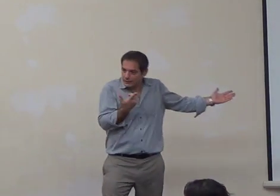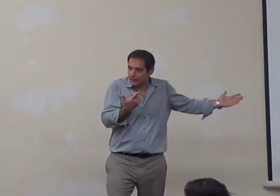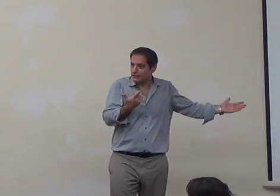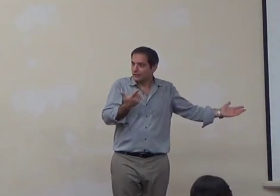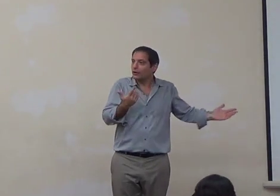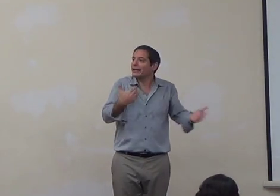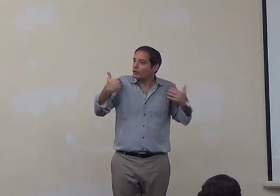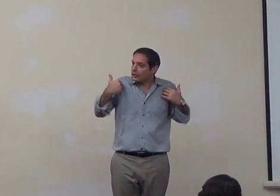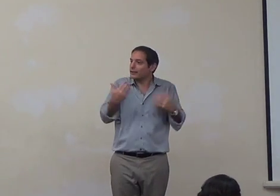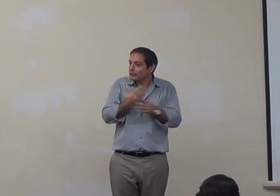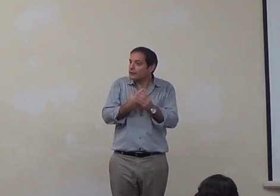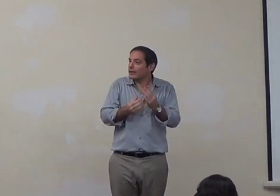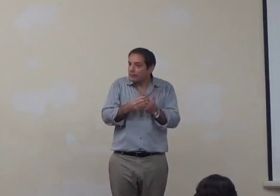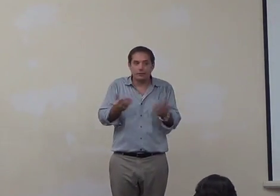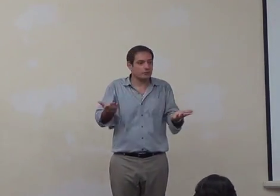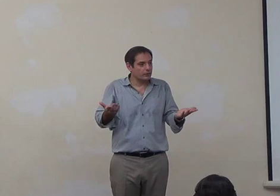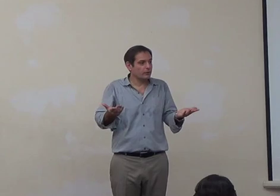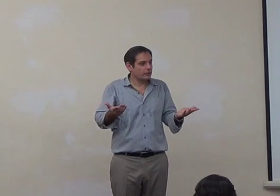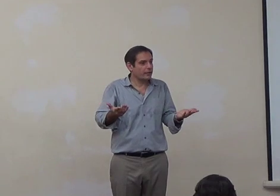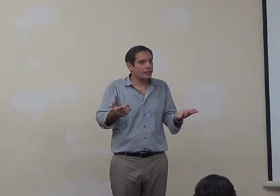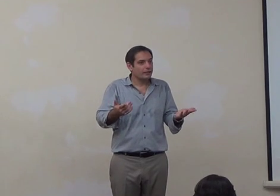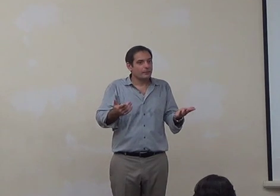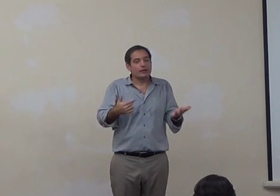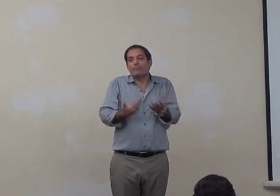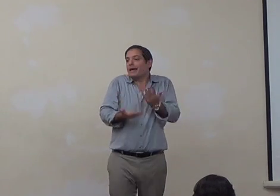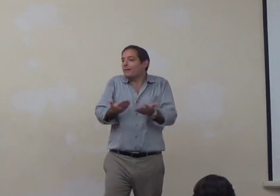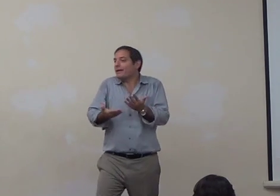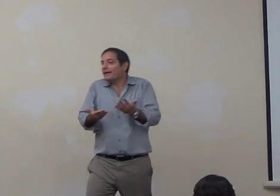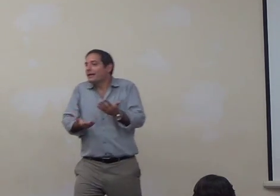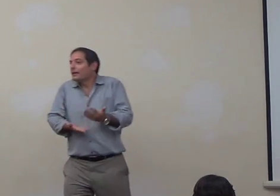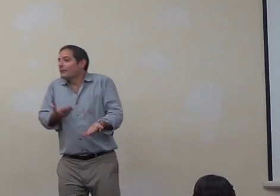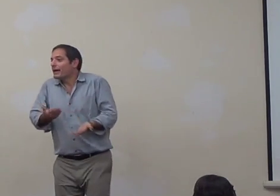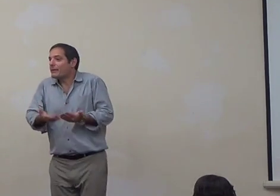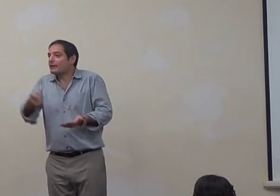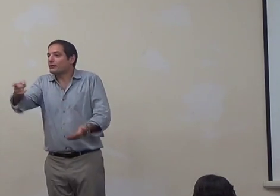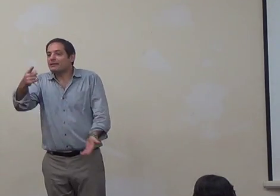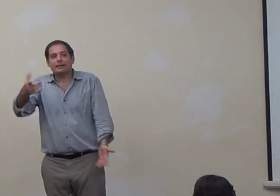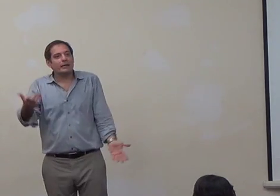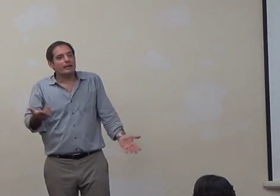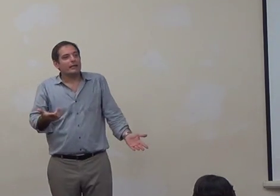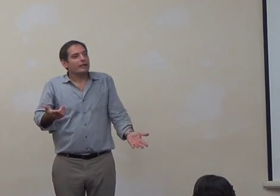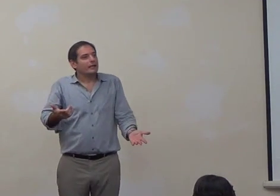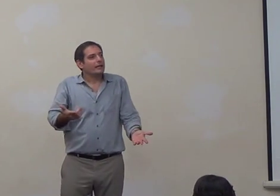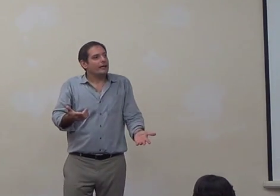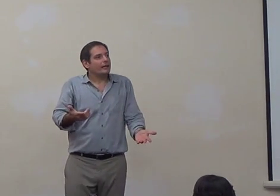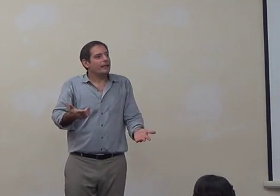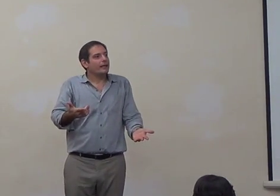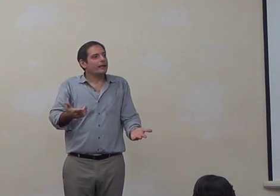Para entender lo que tenemos en las manos. ¿Qué? Porque maybe tú dices,